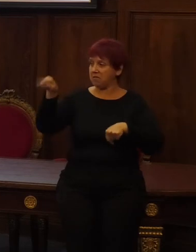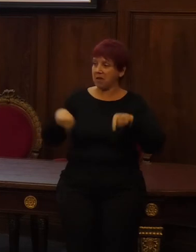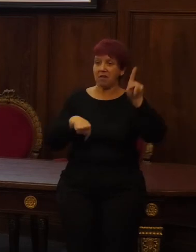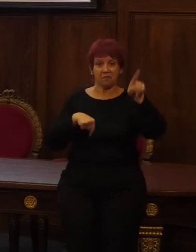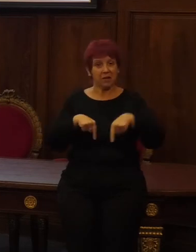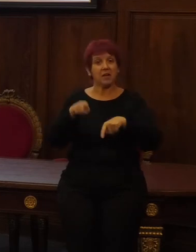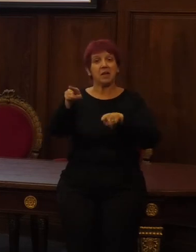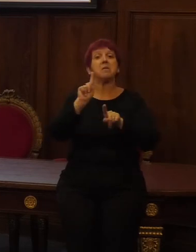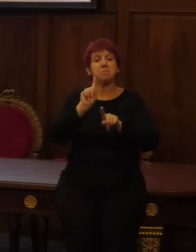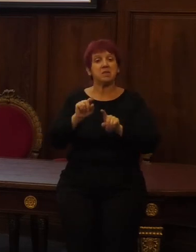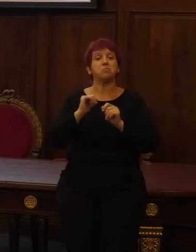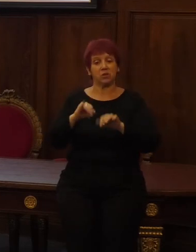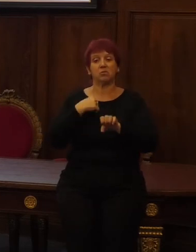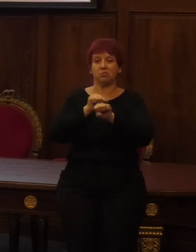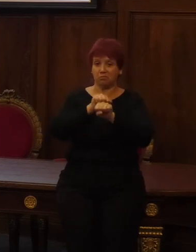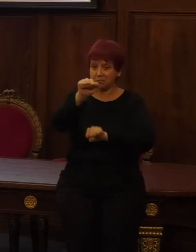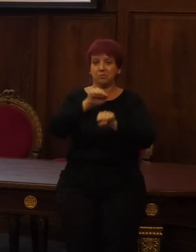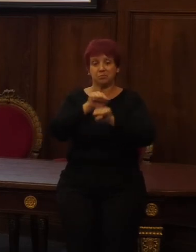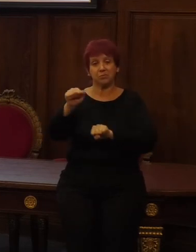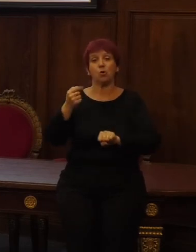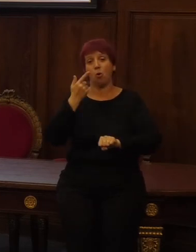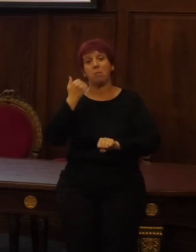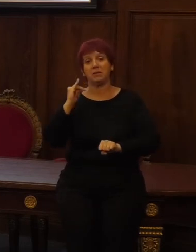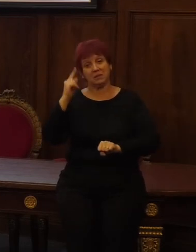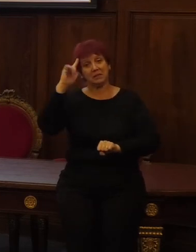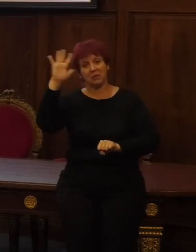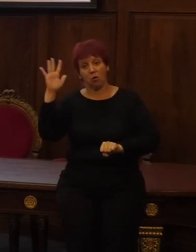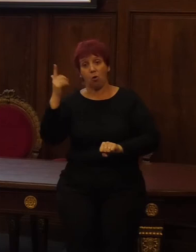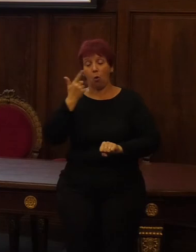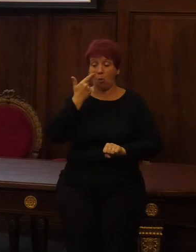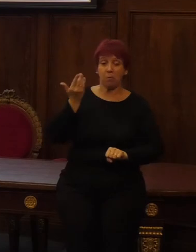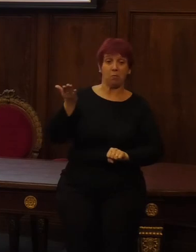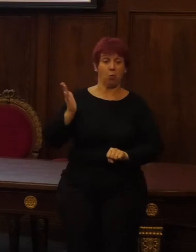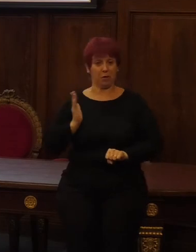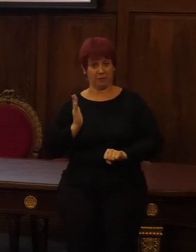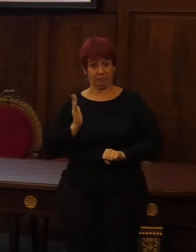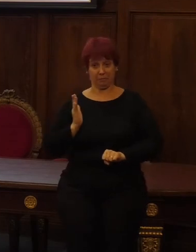primeros psicólogos y psicólogas que empezaban a intervenir en el medio.